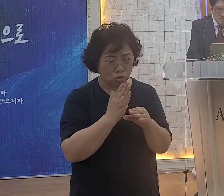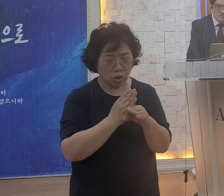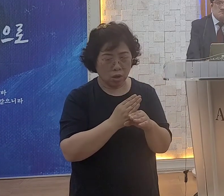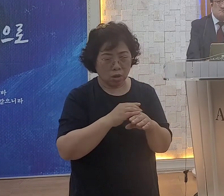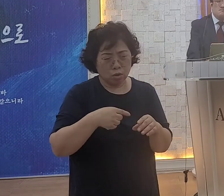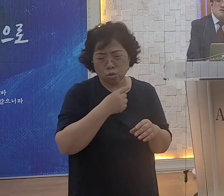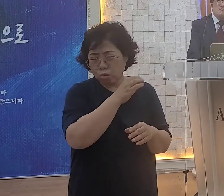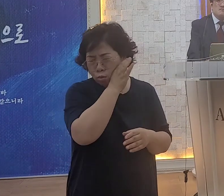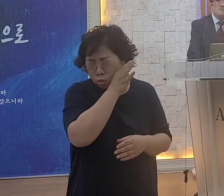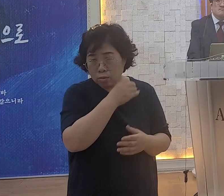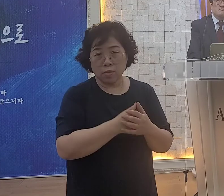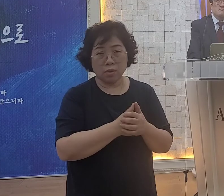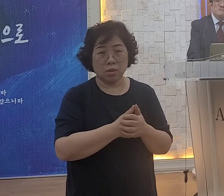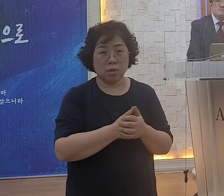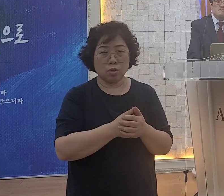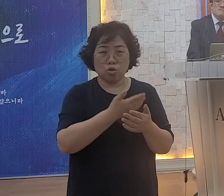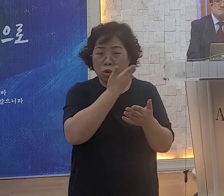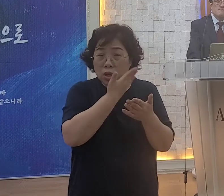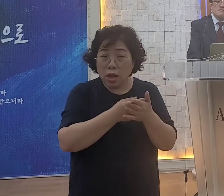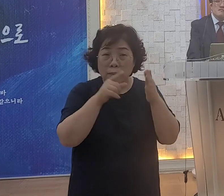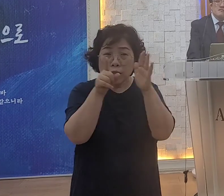아니 이런 귀한 믿음,